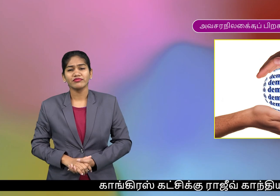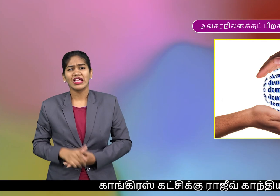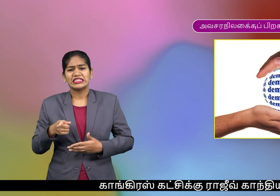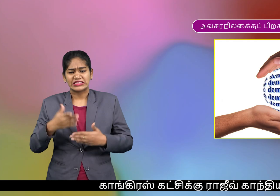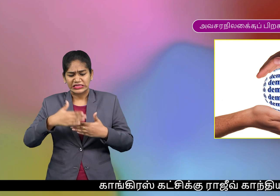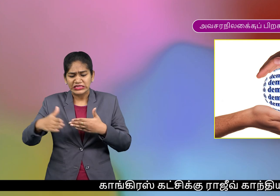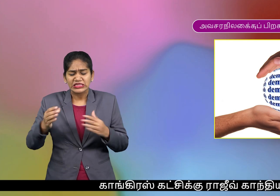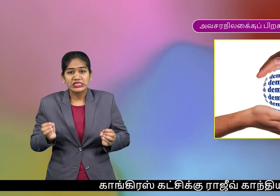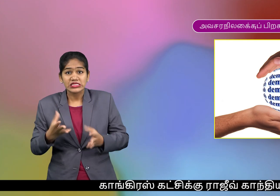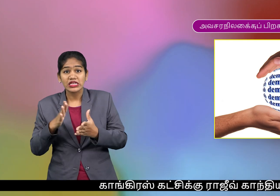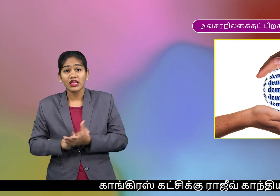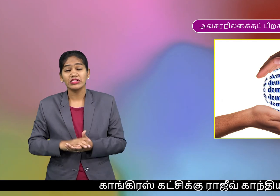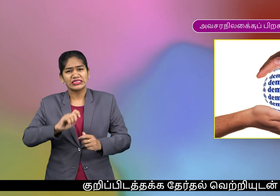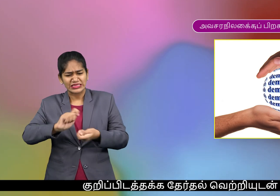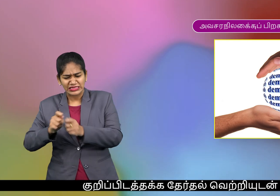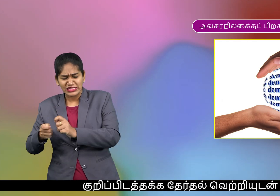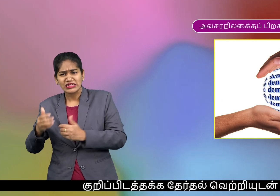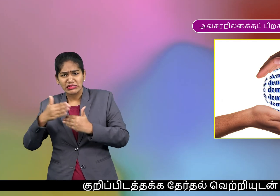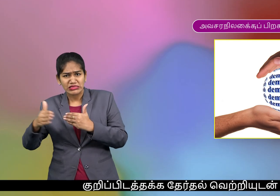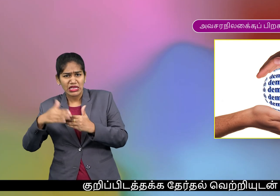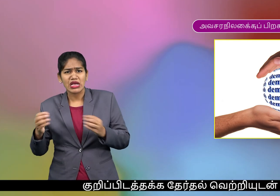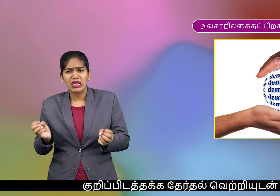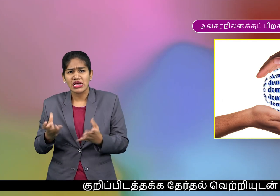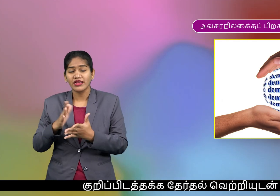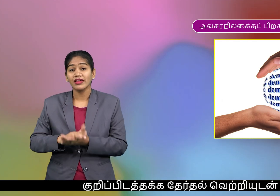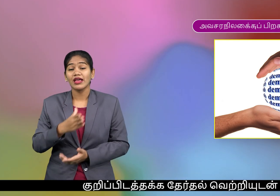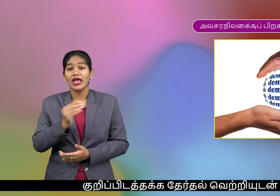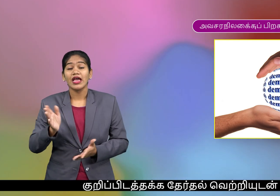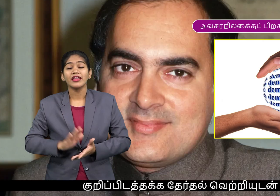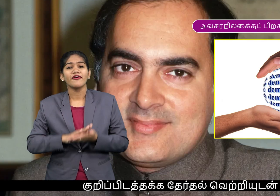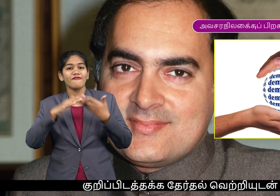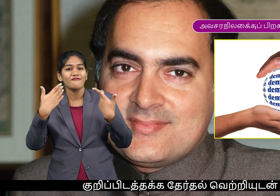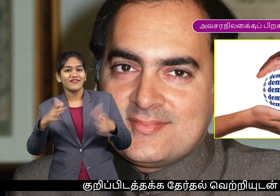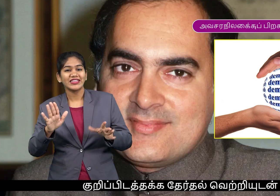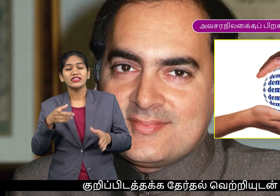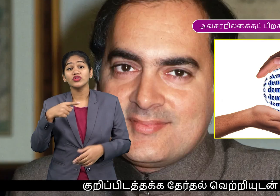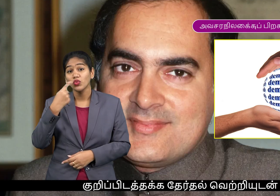கட்சிக்கு ராஜீவ் காந்தியின் குறிப்பிடத்தக்க தேர்தல் வெற்றியுடன் முடிந்தது.